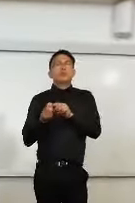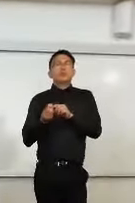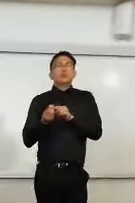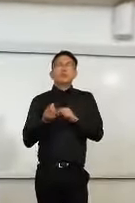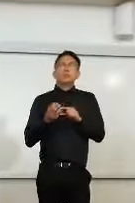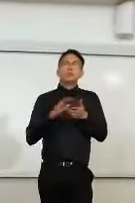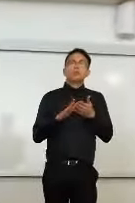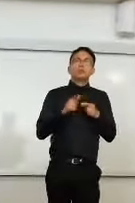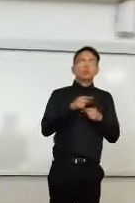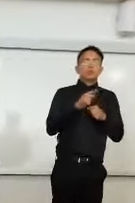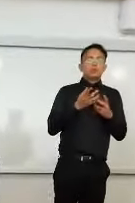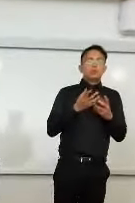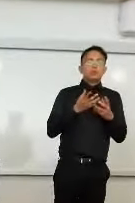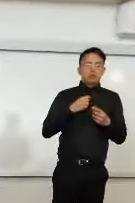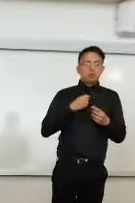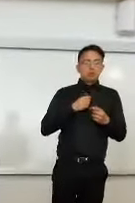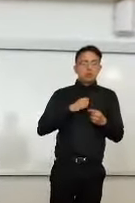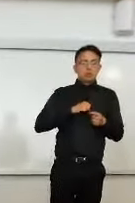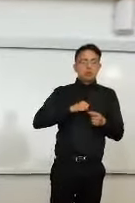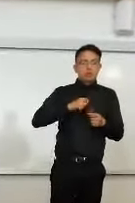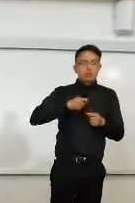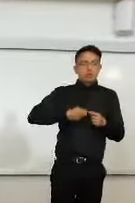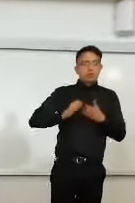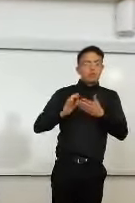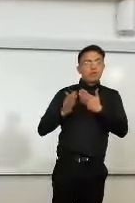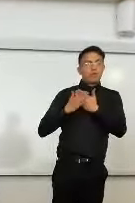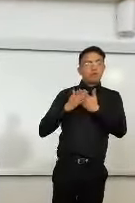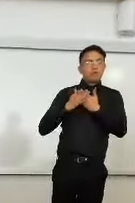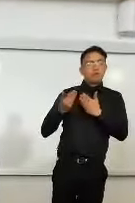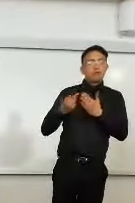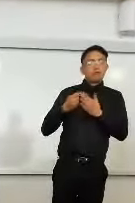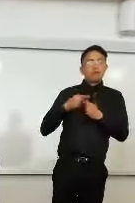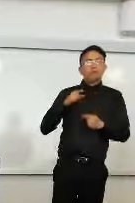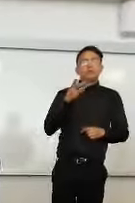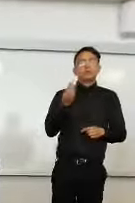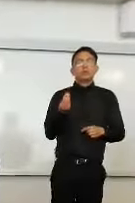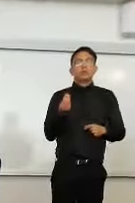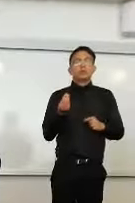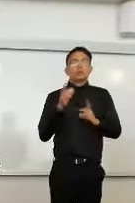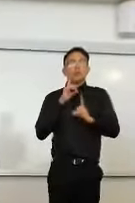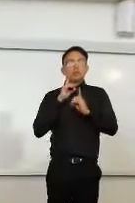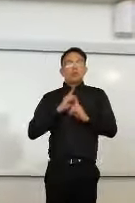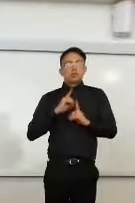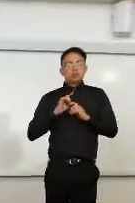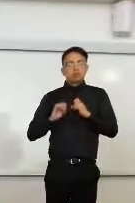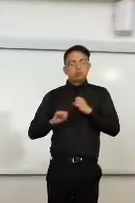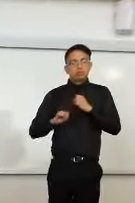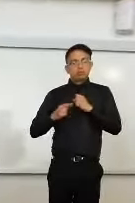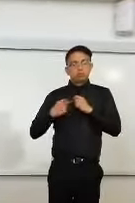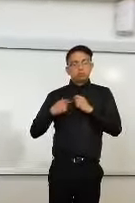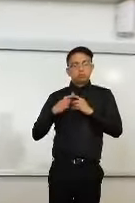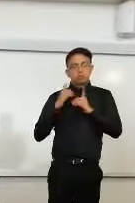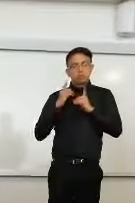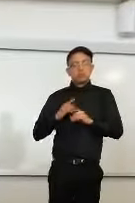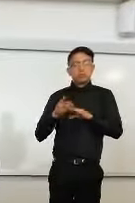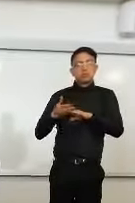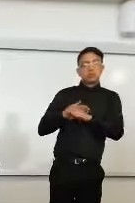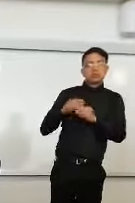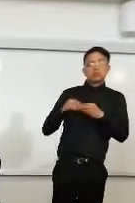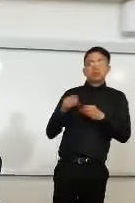capacidad jurídica y consentimiento informado, el otro estaba relacionado más con toma de decisiones con apoyos, había otro de